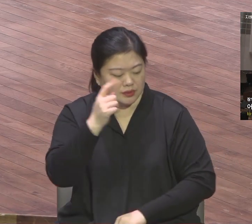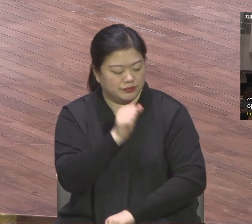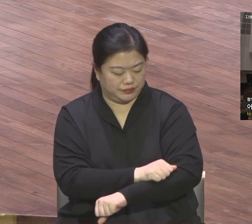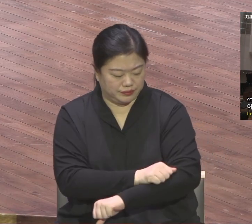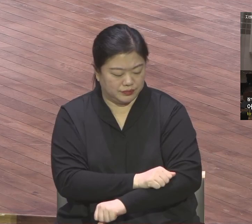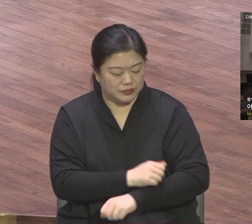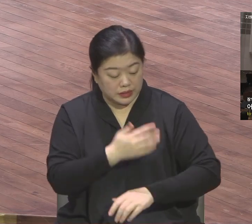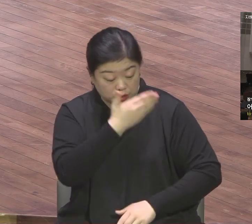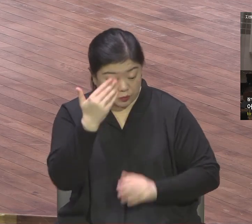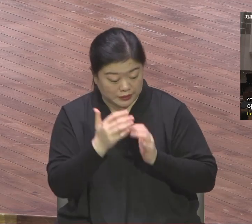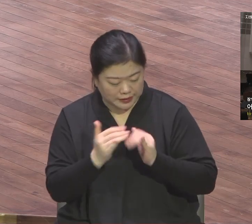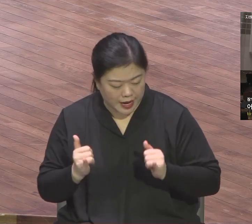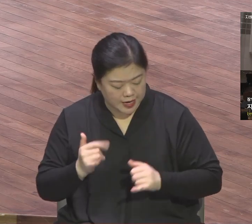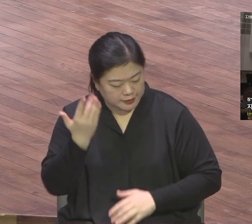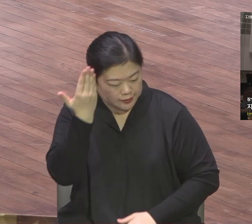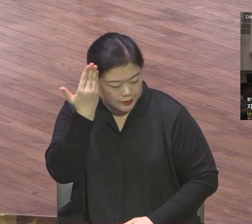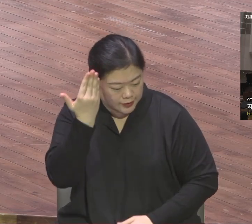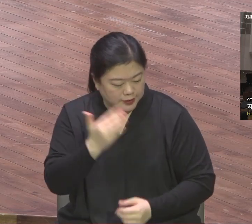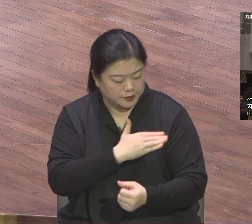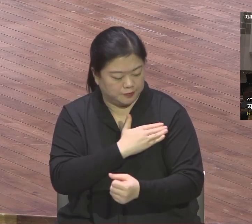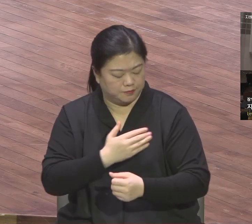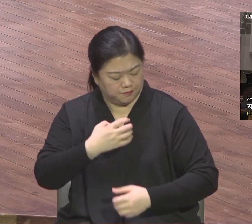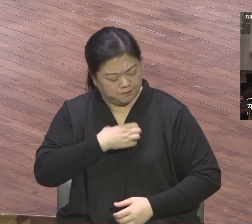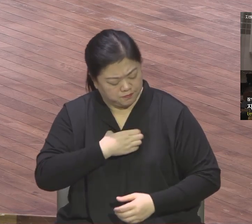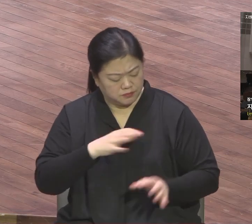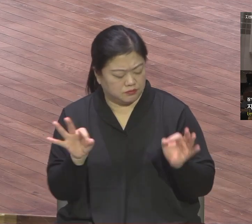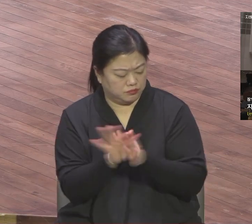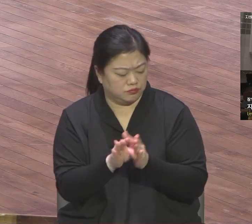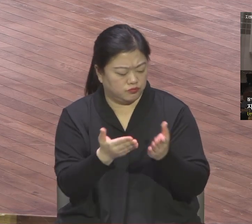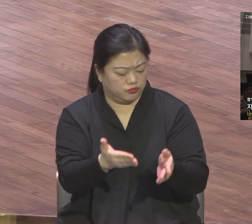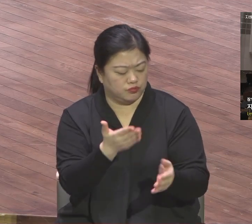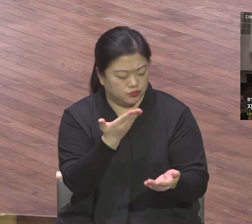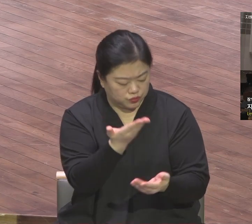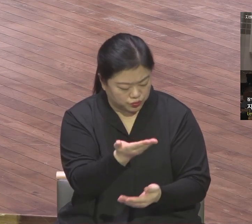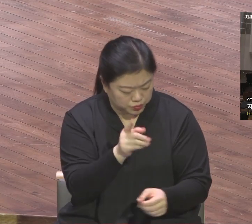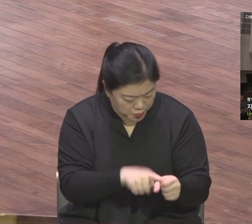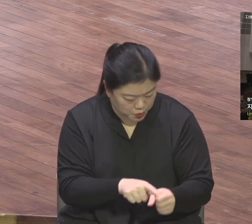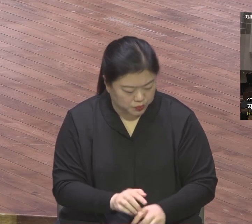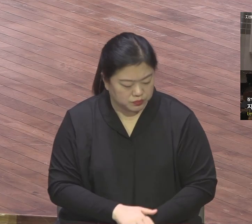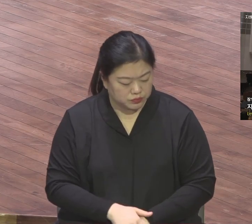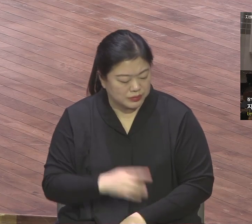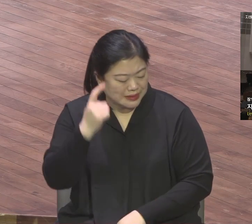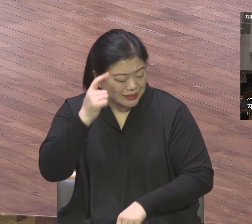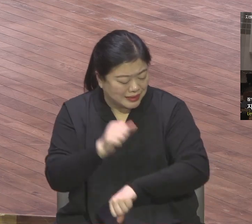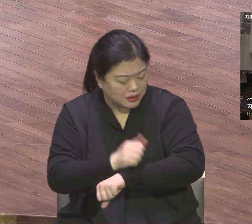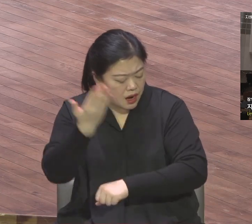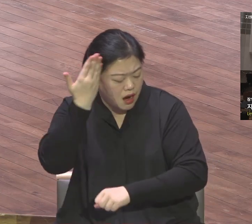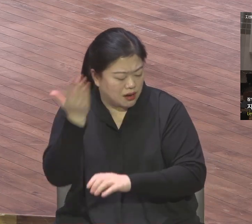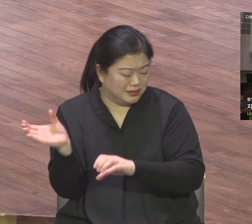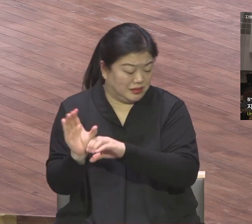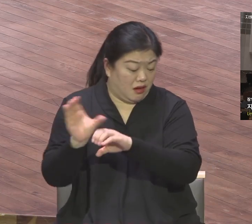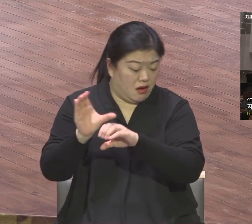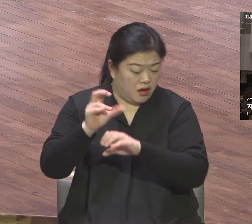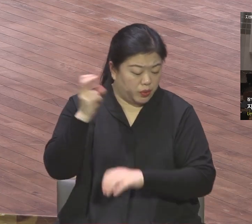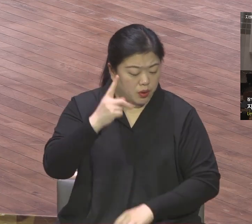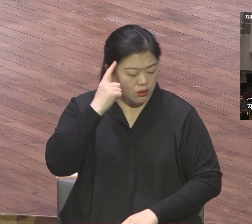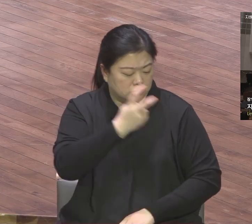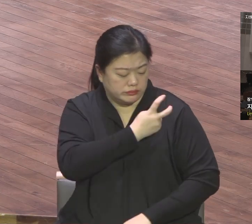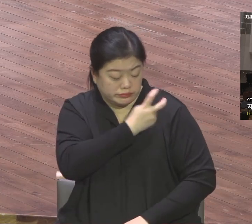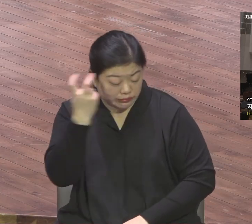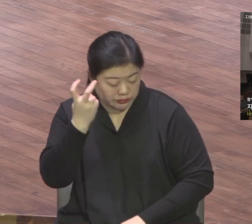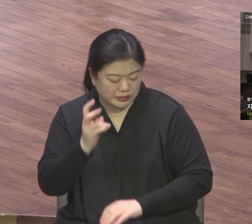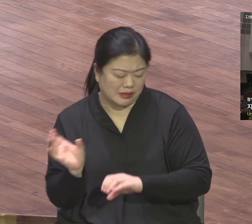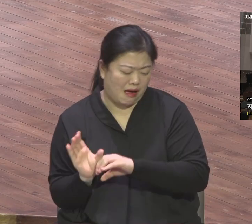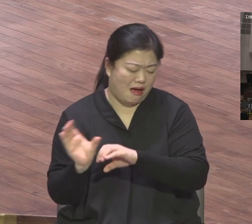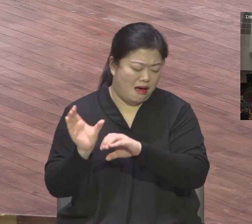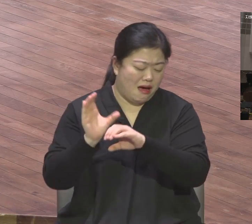지식과 근신함을 주기 위한 것이니 지혜 있는 자는 듣고 학식이 더할 것이요 명철한 자는 지략을 얻을